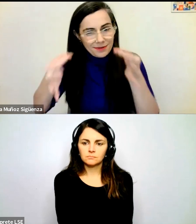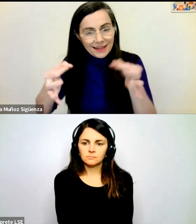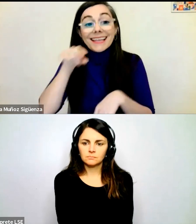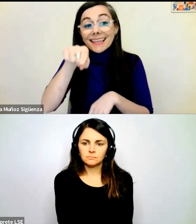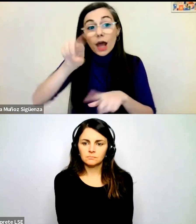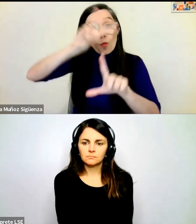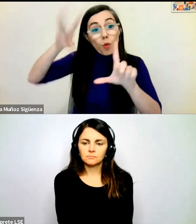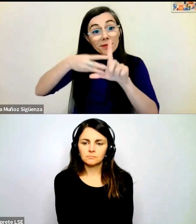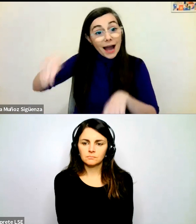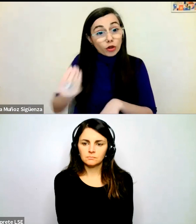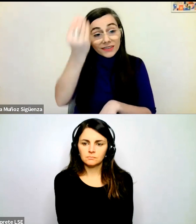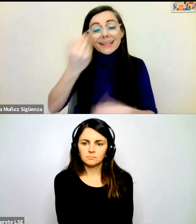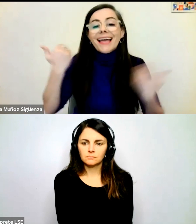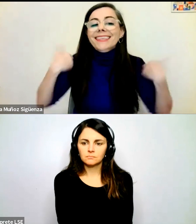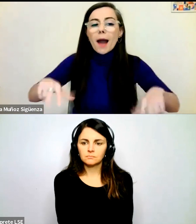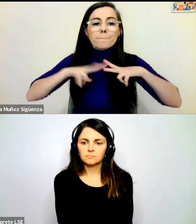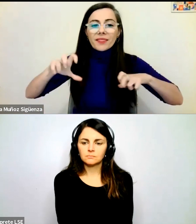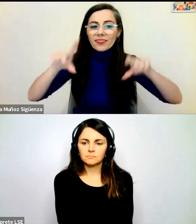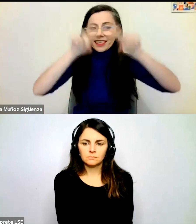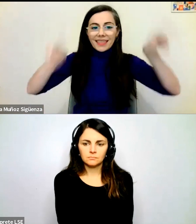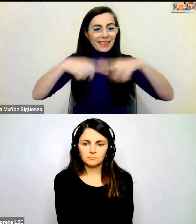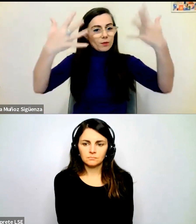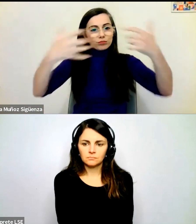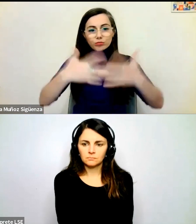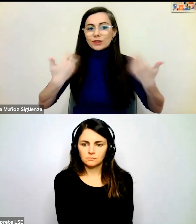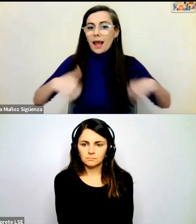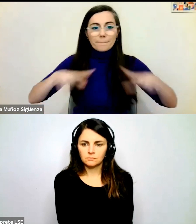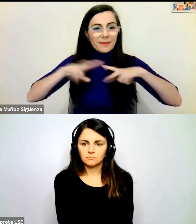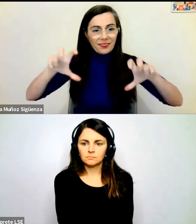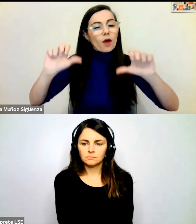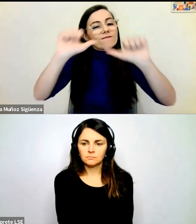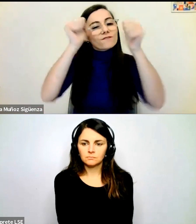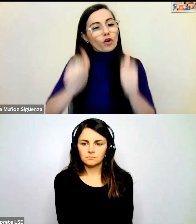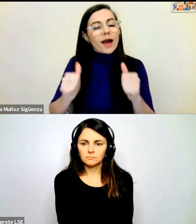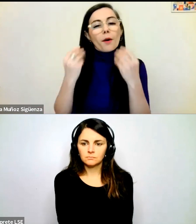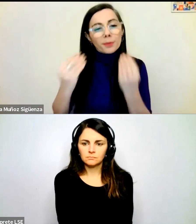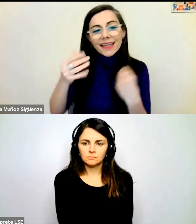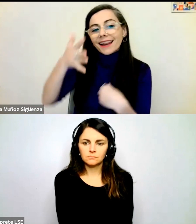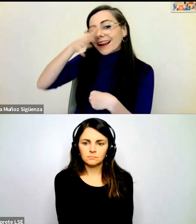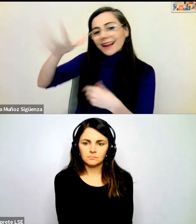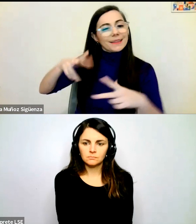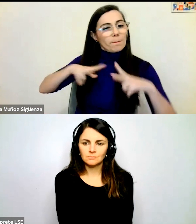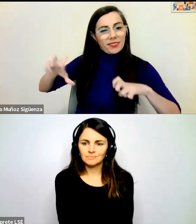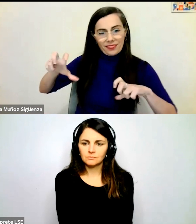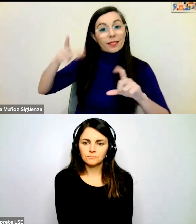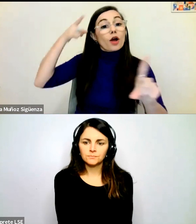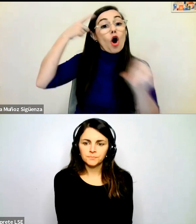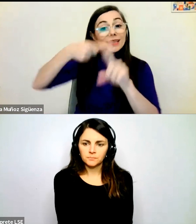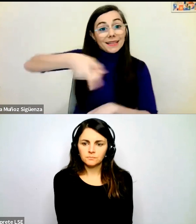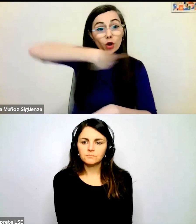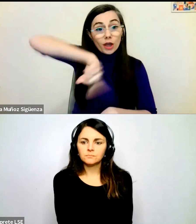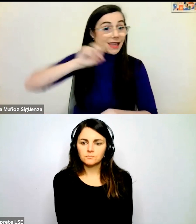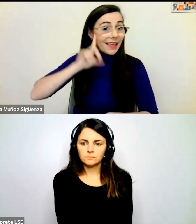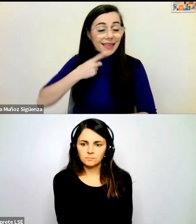las denuncias el lenguaje que se utiliza es un poco más elevado. De ahí que contéis con modelos de